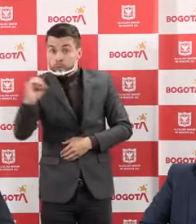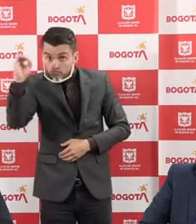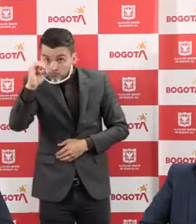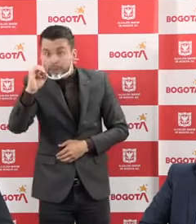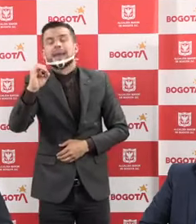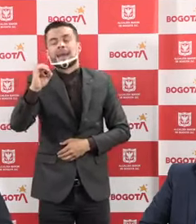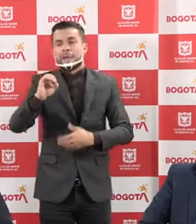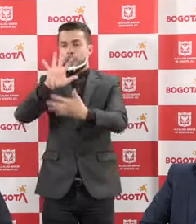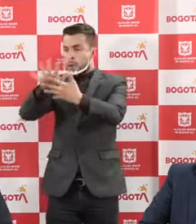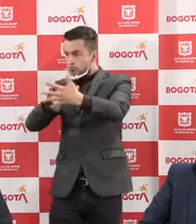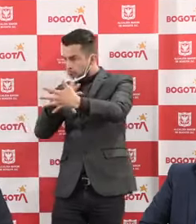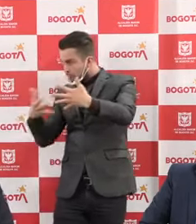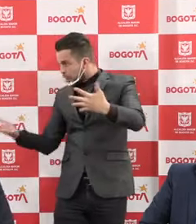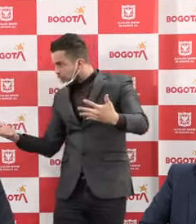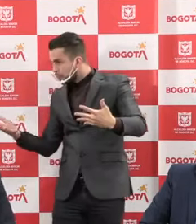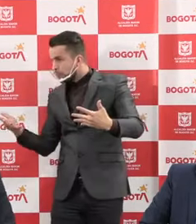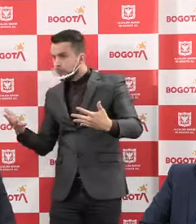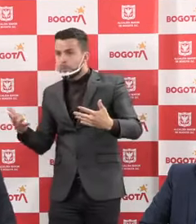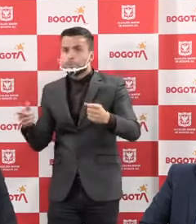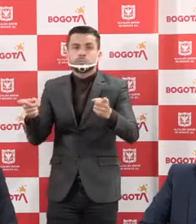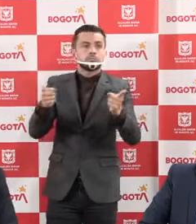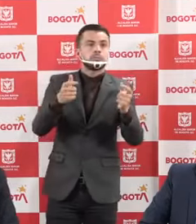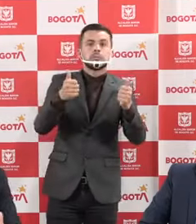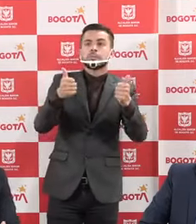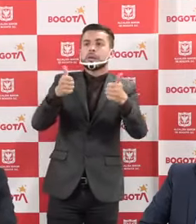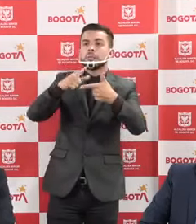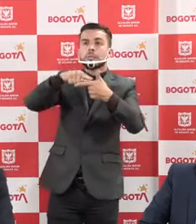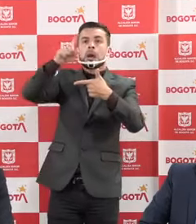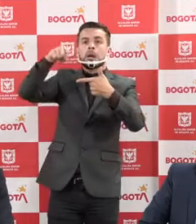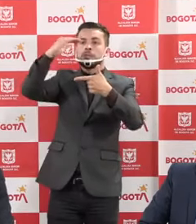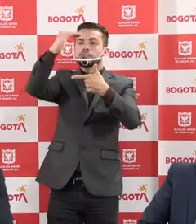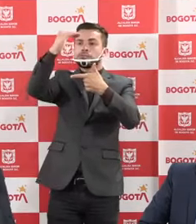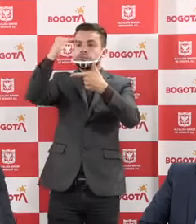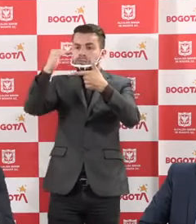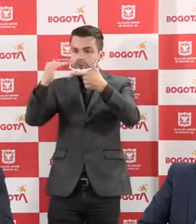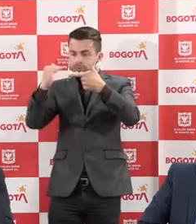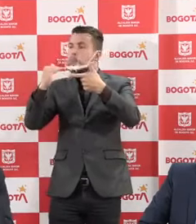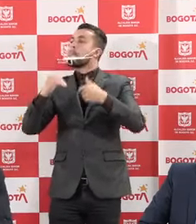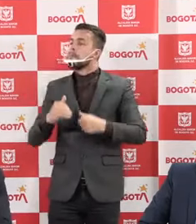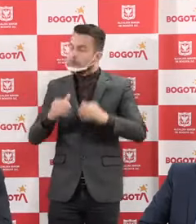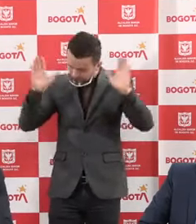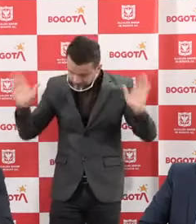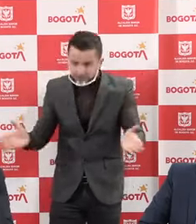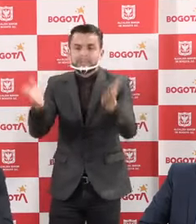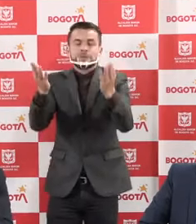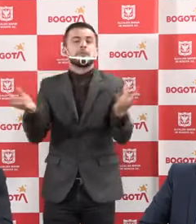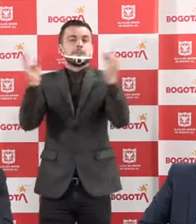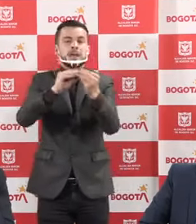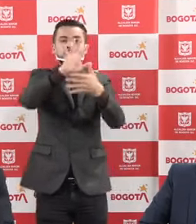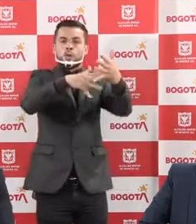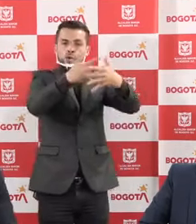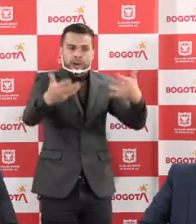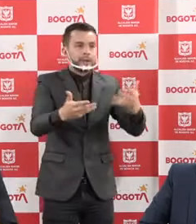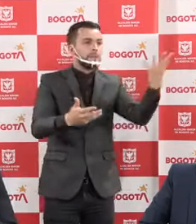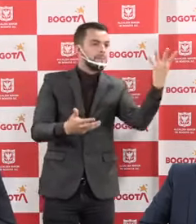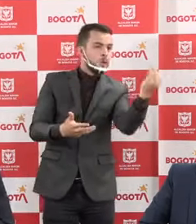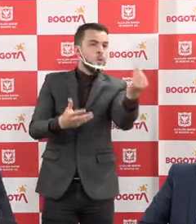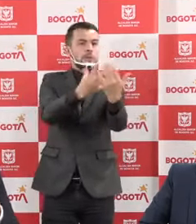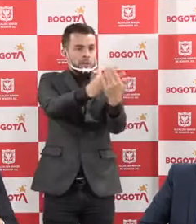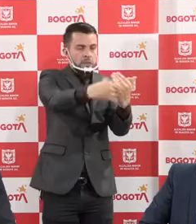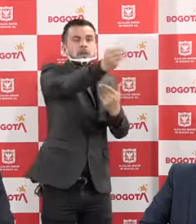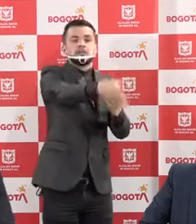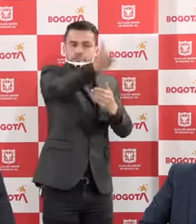que haya un día menos para el comercio sino que se pueda mantener pero ese cupo epidemiológico es el que todos tenemos que cuidar con mucha cautela con mucho